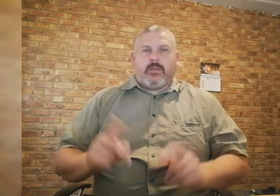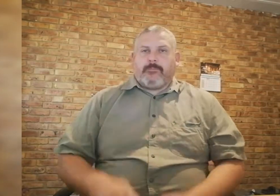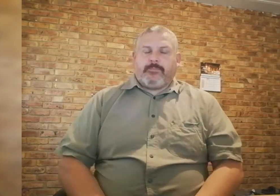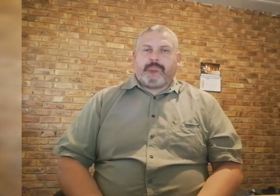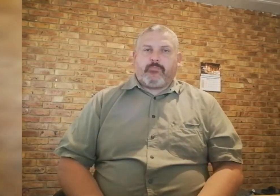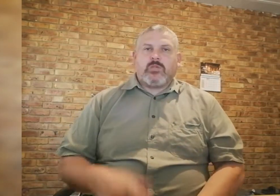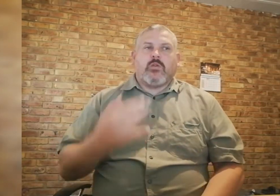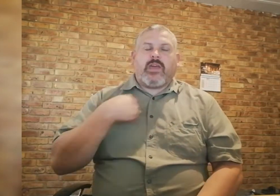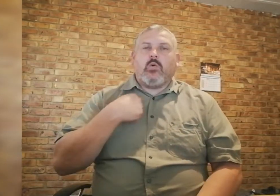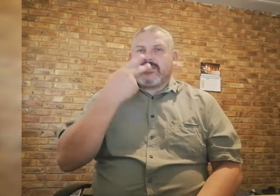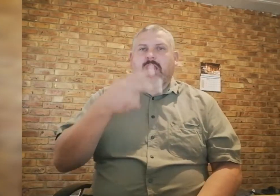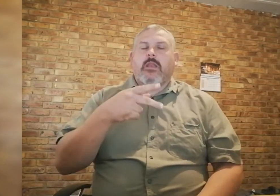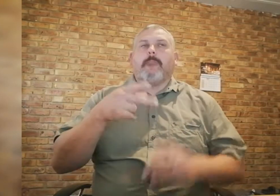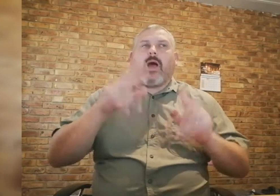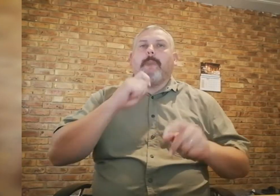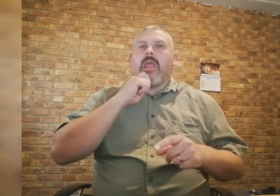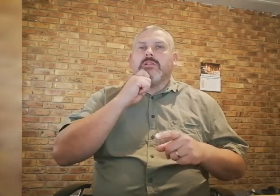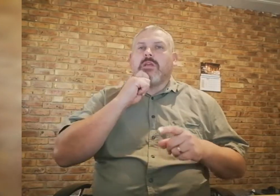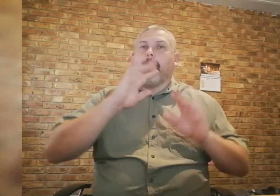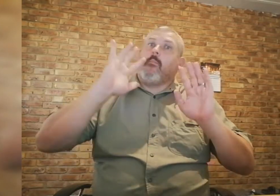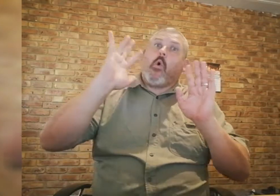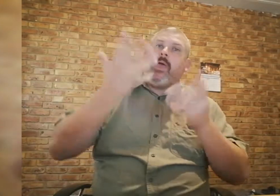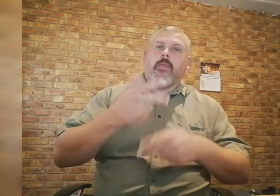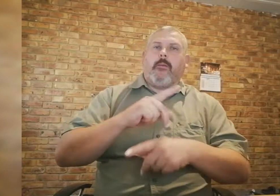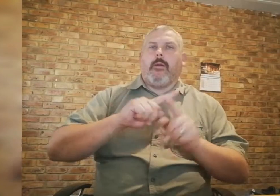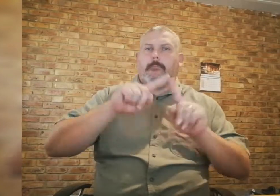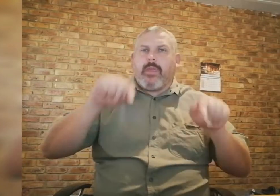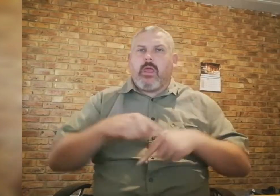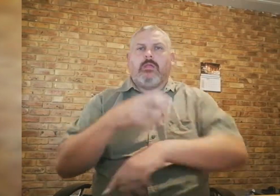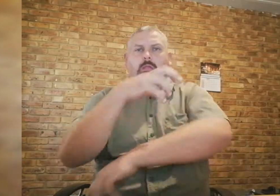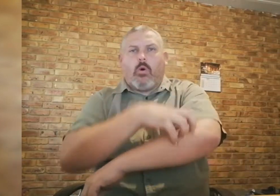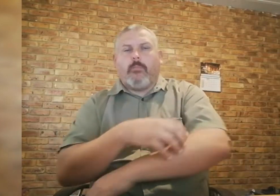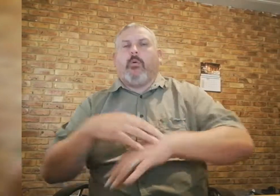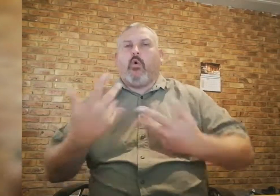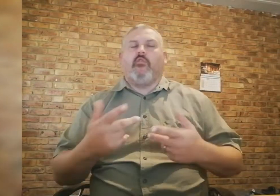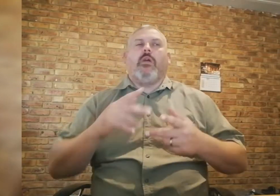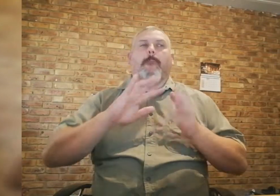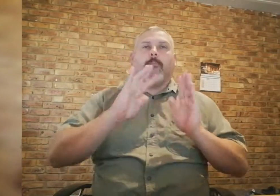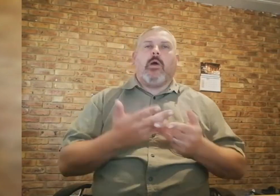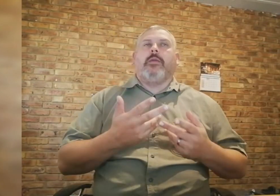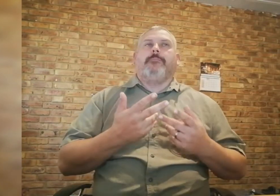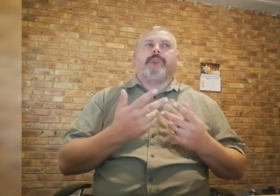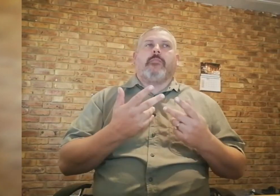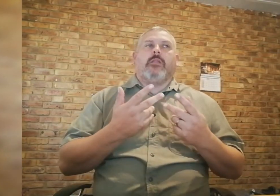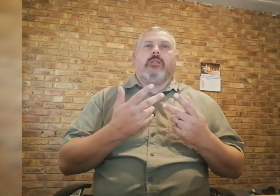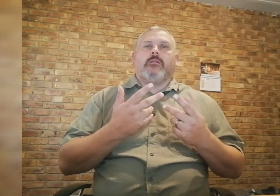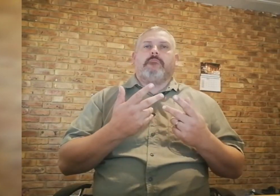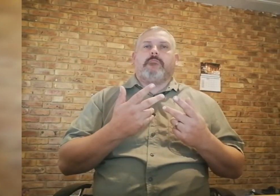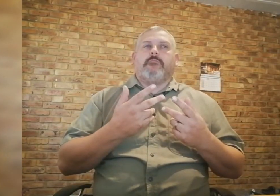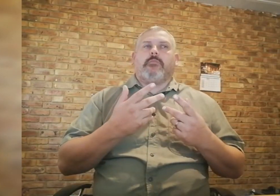nie. So, wanneer ons sien, baie mense mooi paint op, of mooi